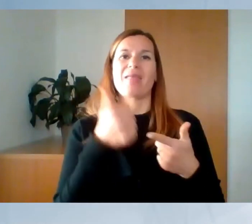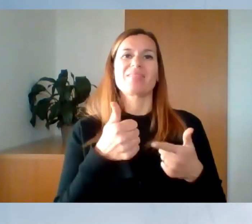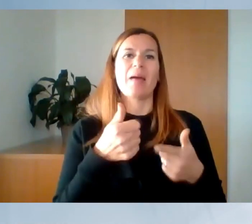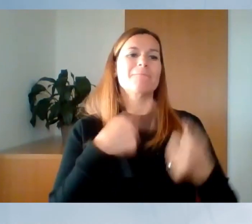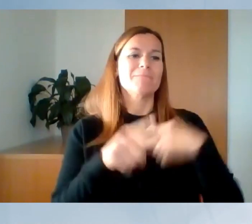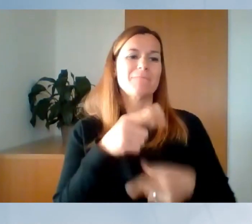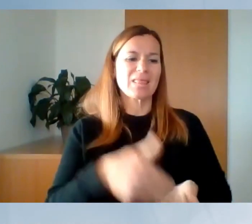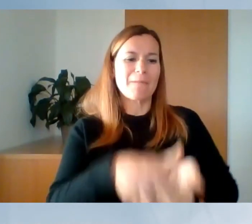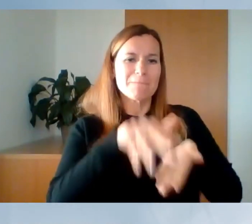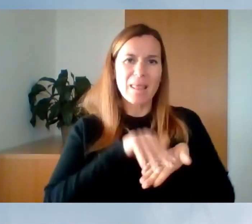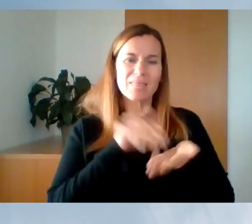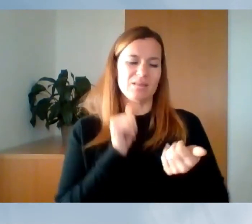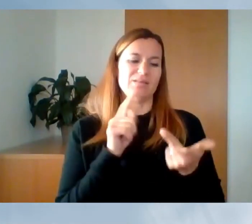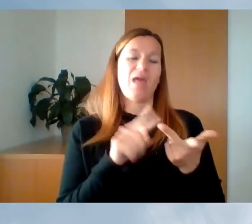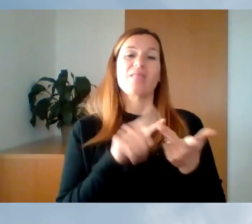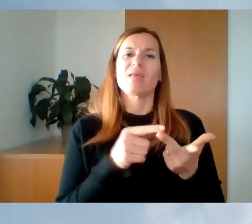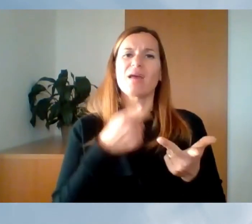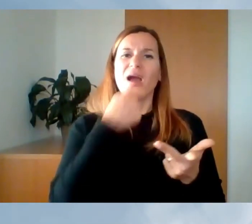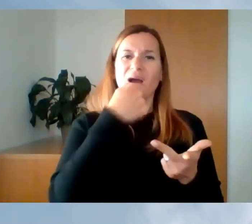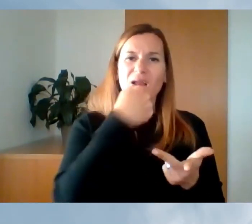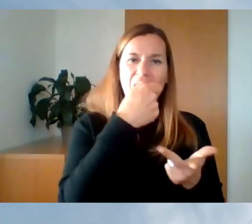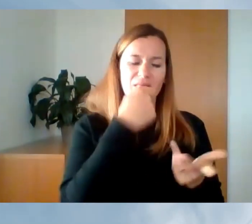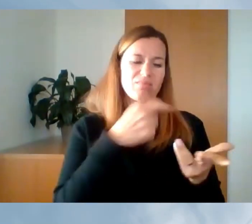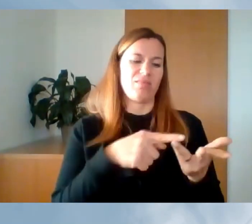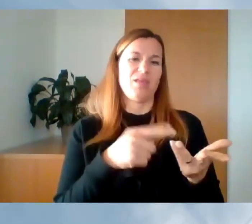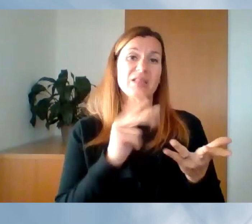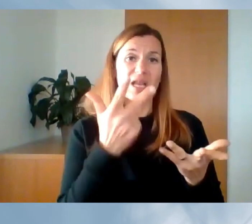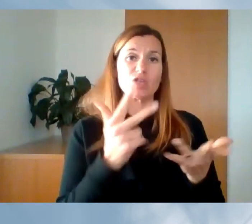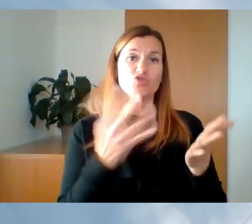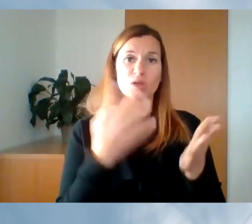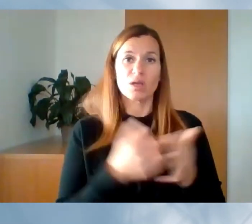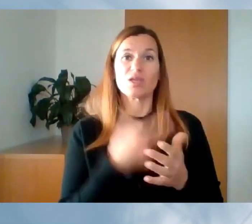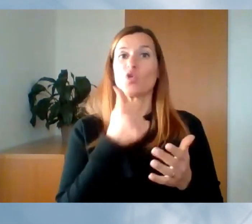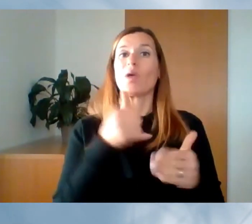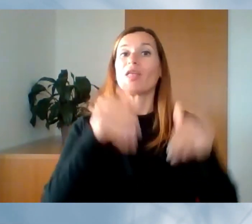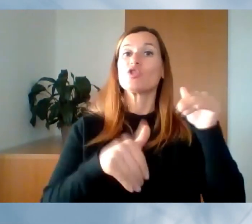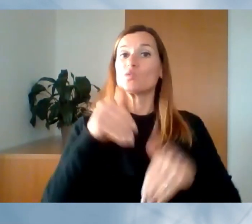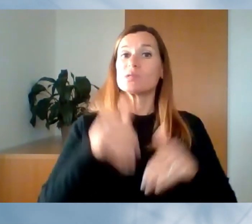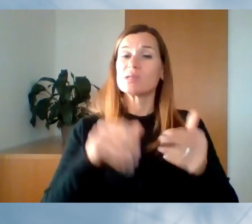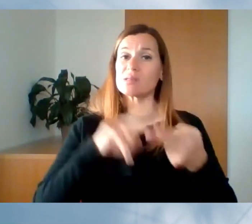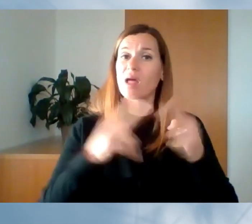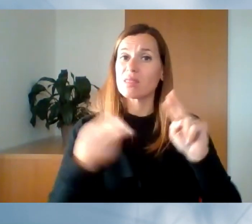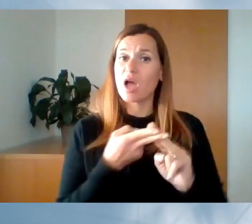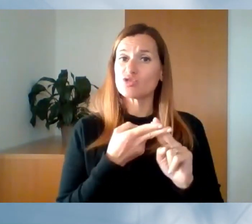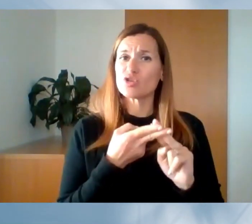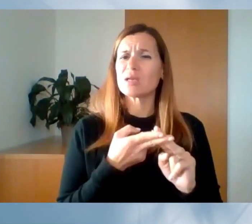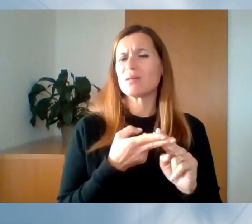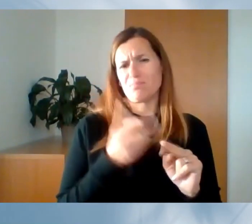eden plenice menja, eden hrani, eden to. Glede, to je industrijski princip